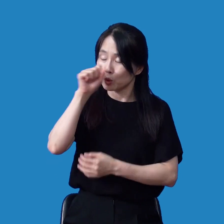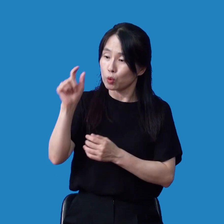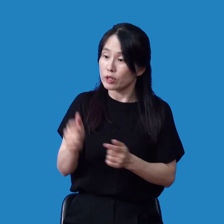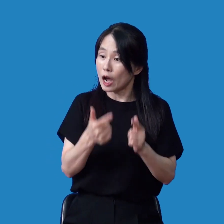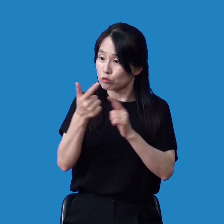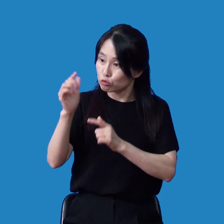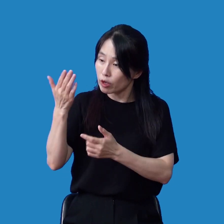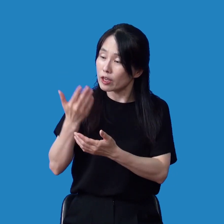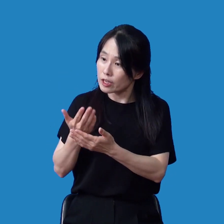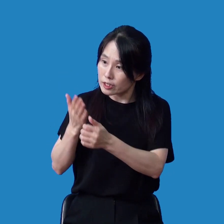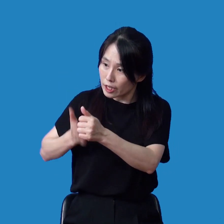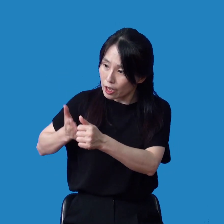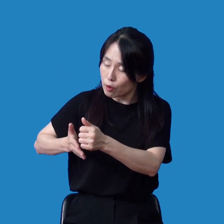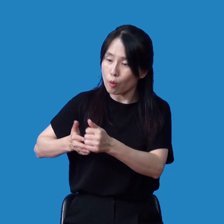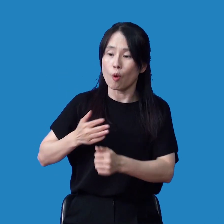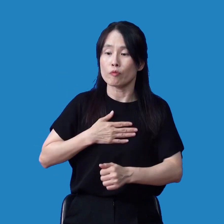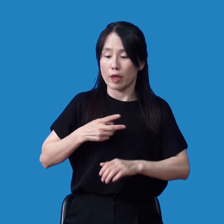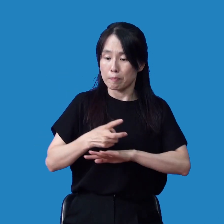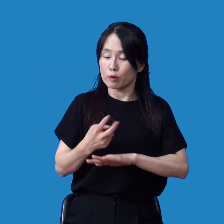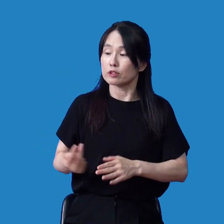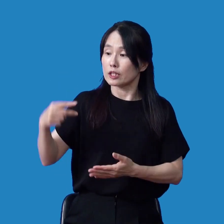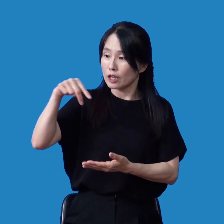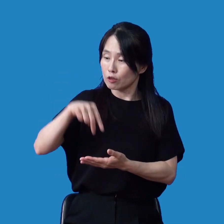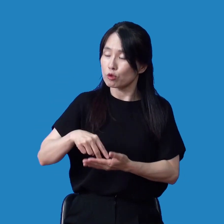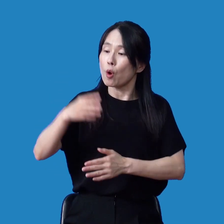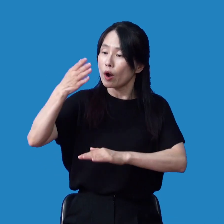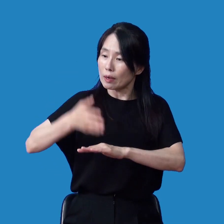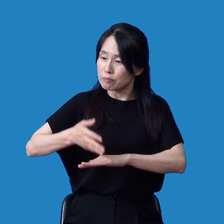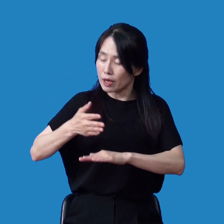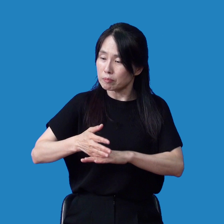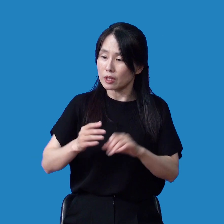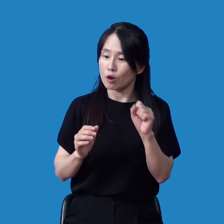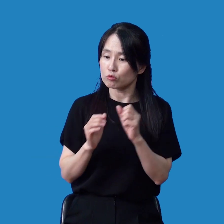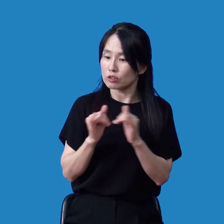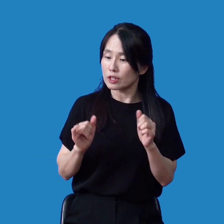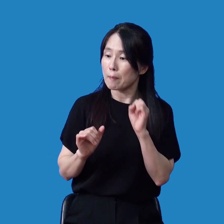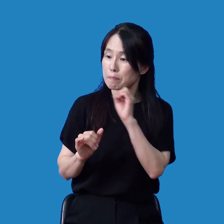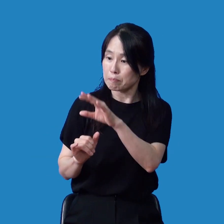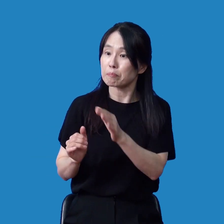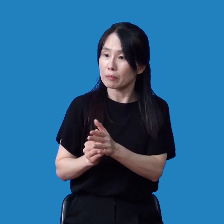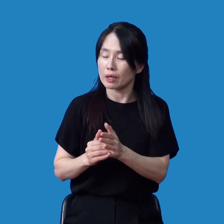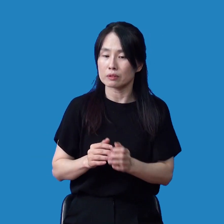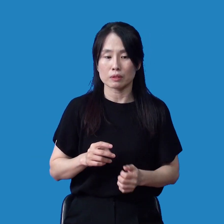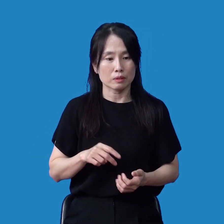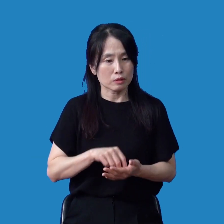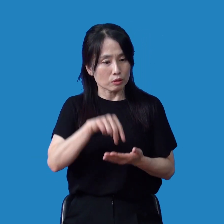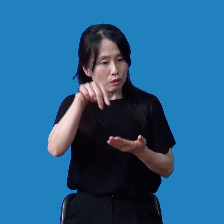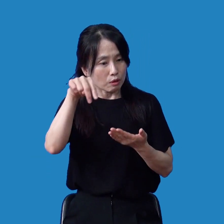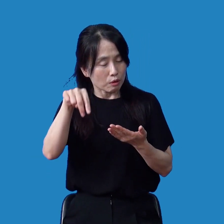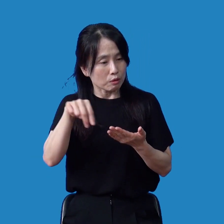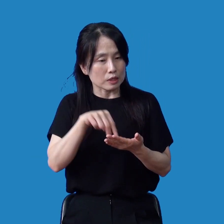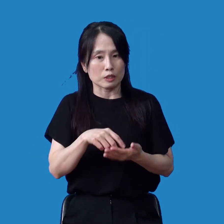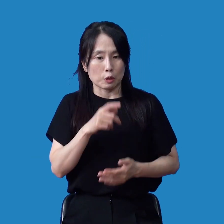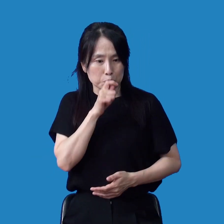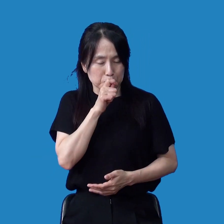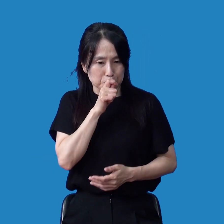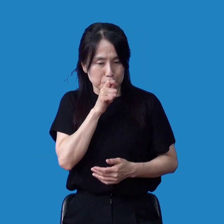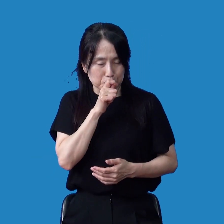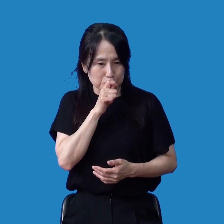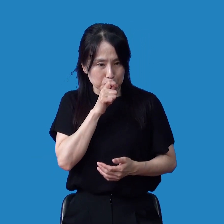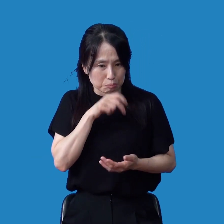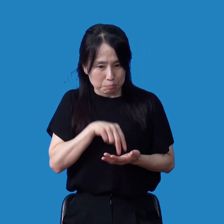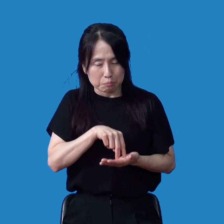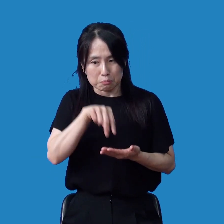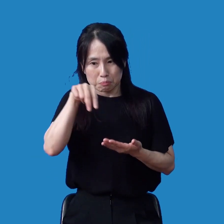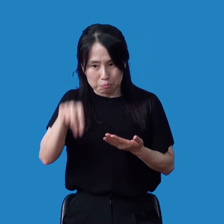바랍니다, 제 버스에 타주셔서 감사합니다, 깍듯하게 인사를 했습니다. 그 남자가 끽끽 소리도 못하고 내렸습니다.